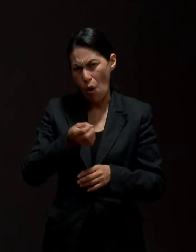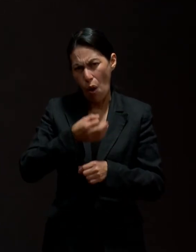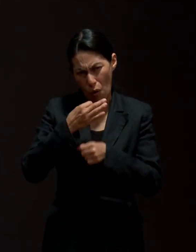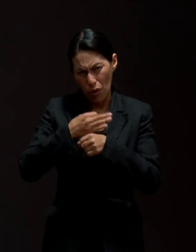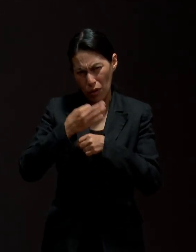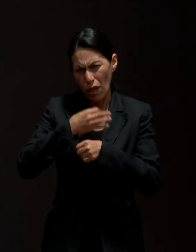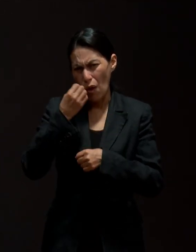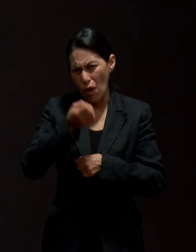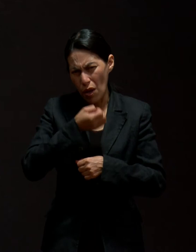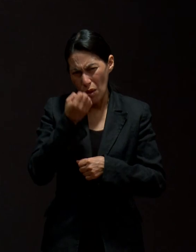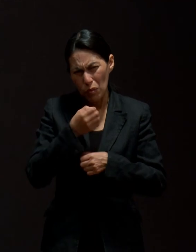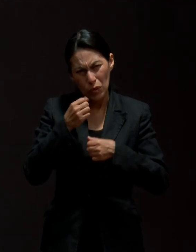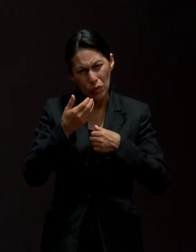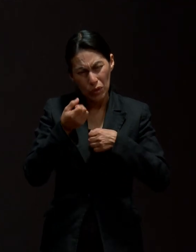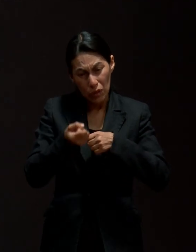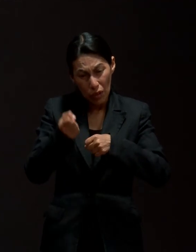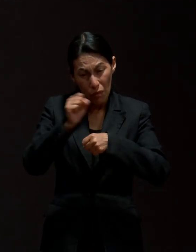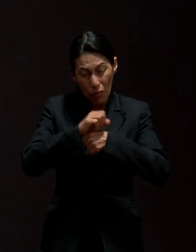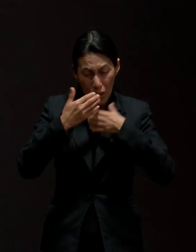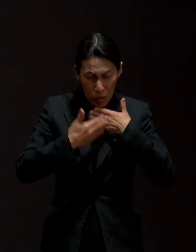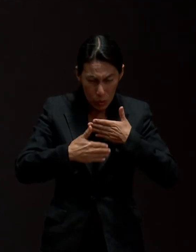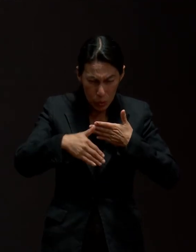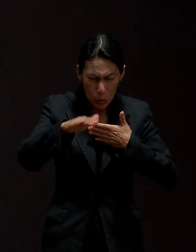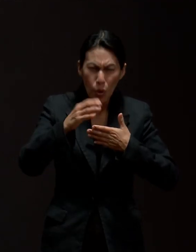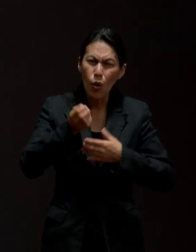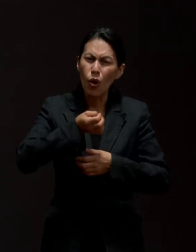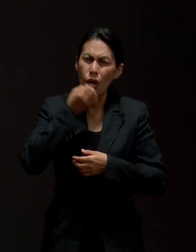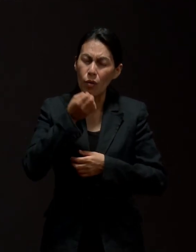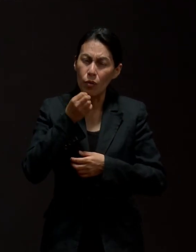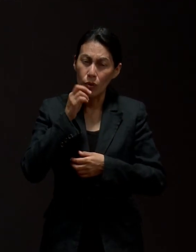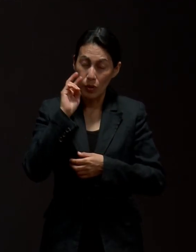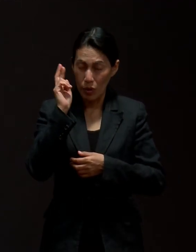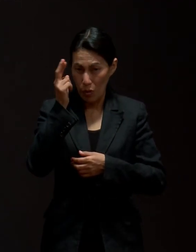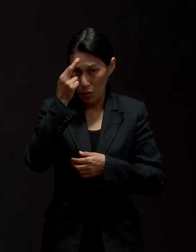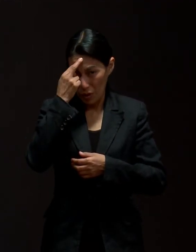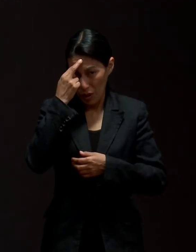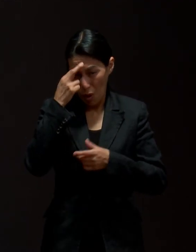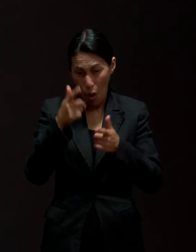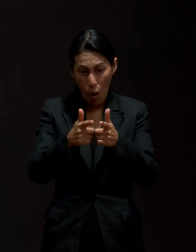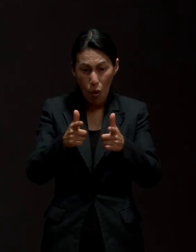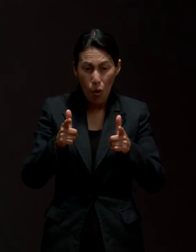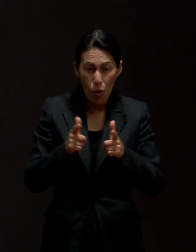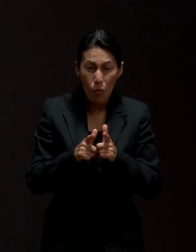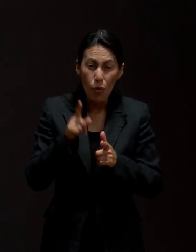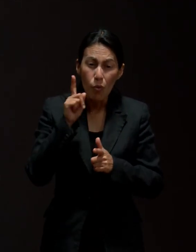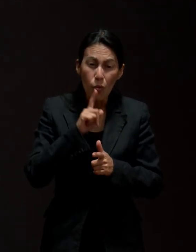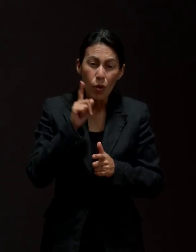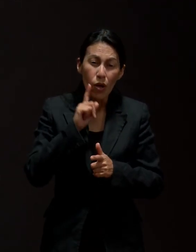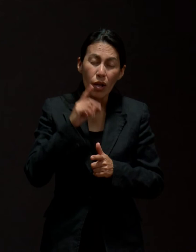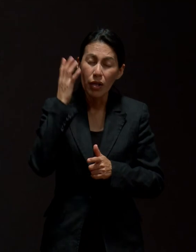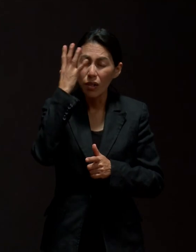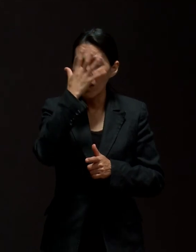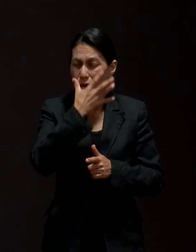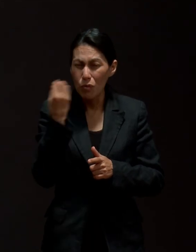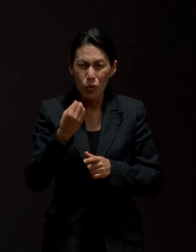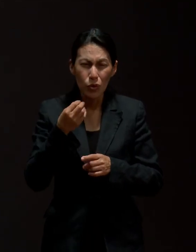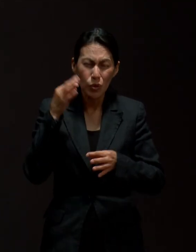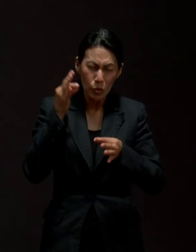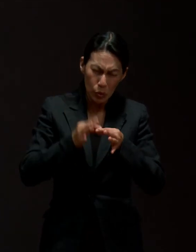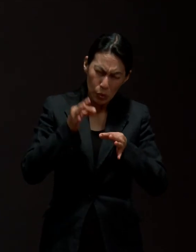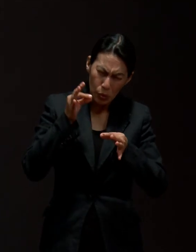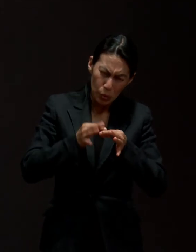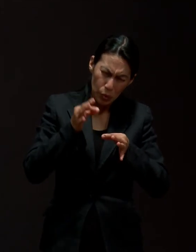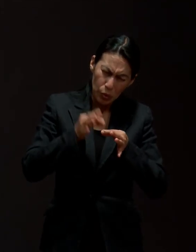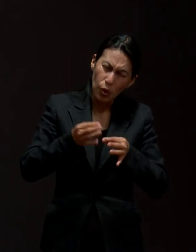Recuerden que hay un grupo de hermosas damas que intercederán por ustedes. A parte de las